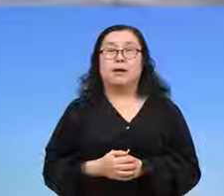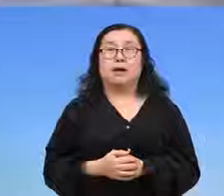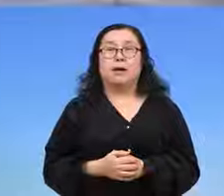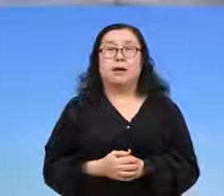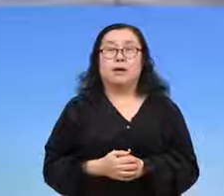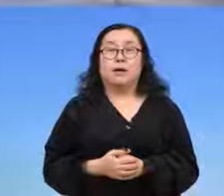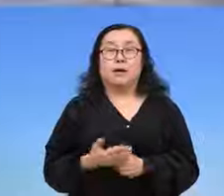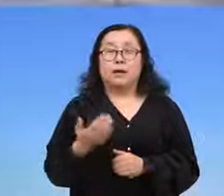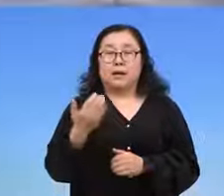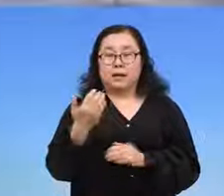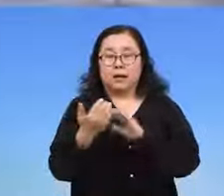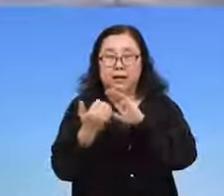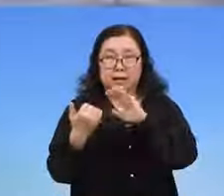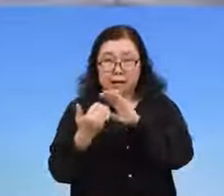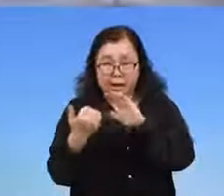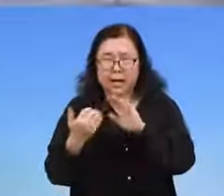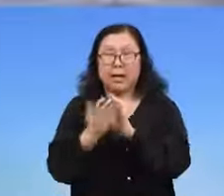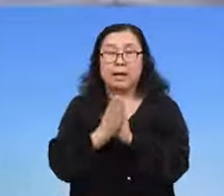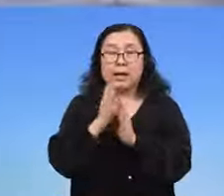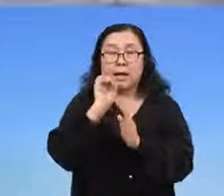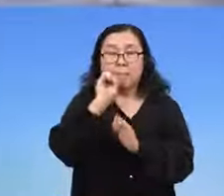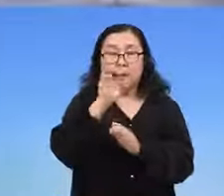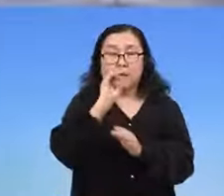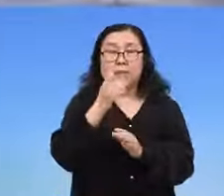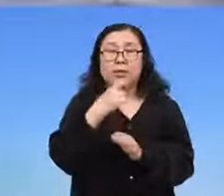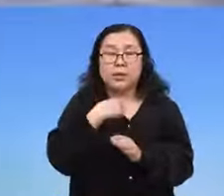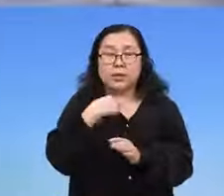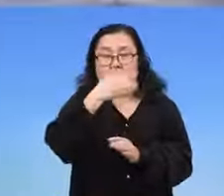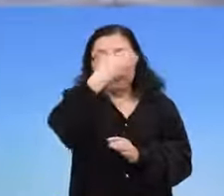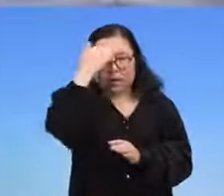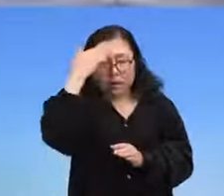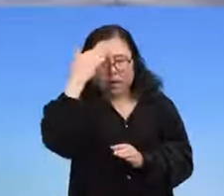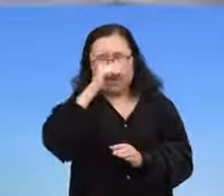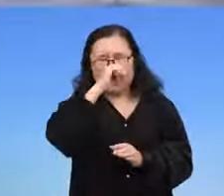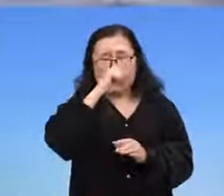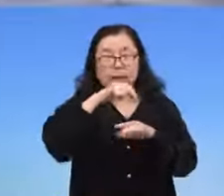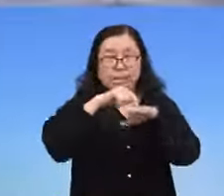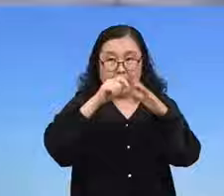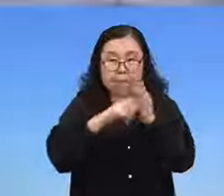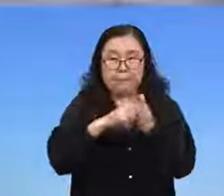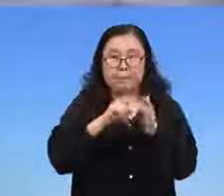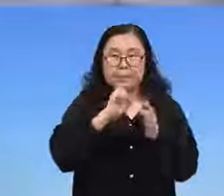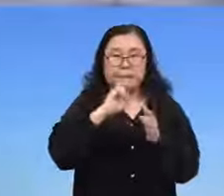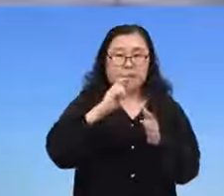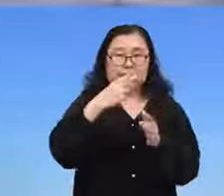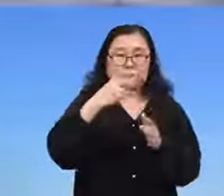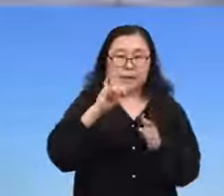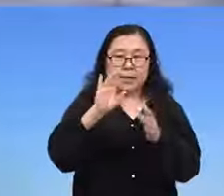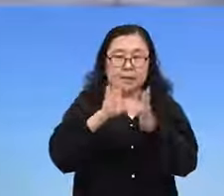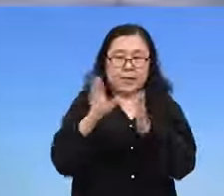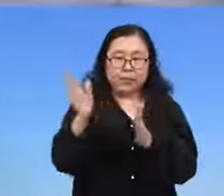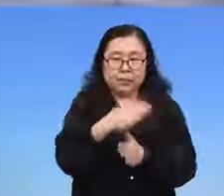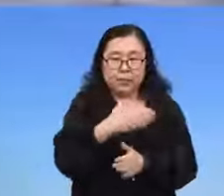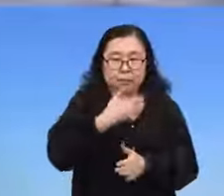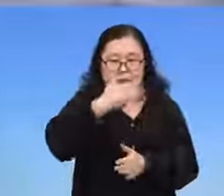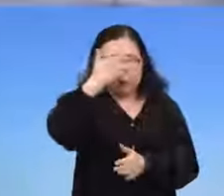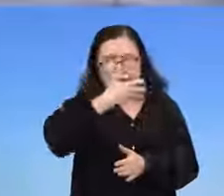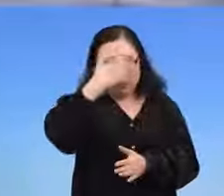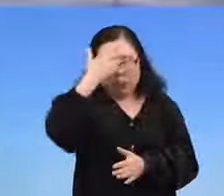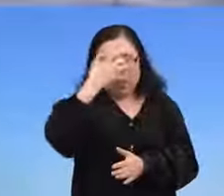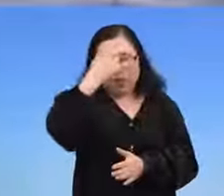조금 전에 인용해드렸던 그 청년의 너무너무 선한 그 마음, 20대 때부터 꿈을 꾸어오며 기도해왔던